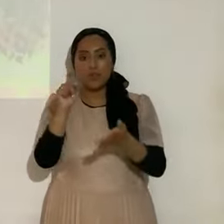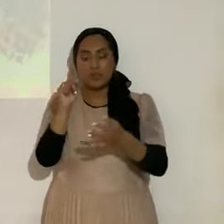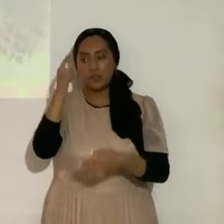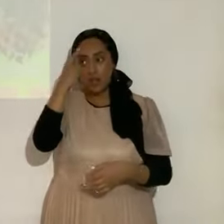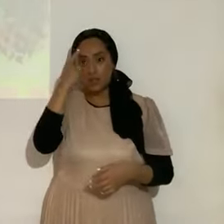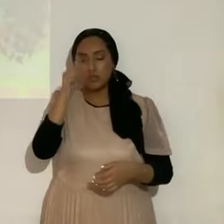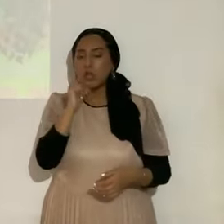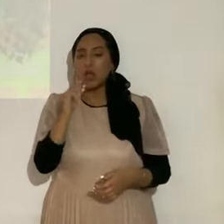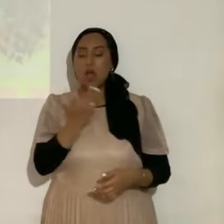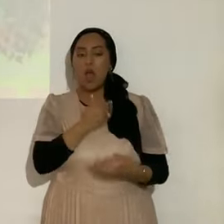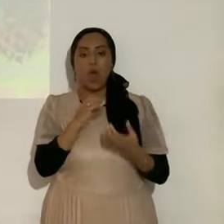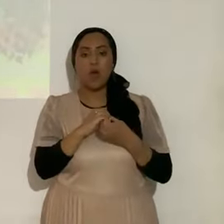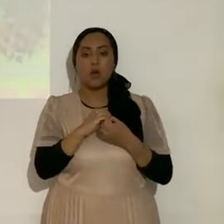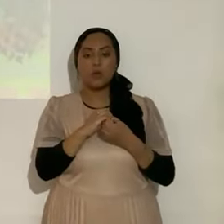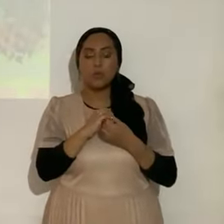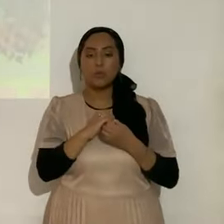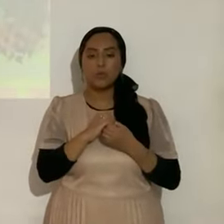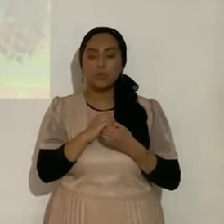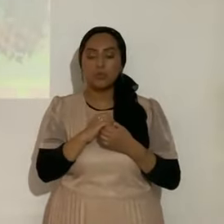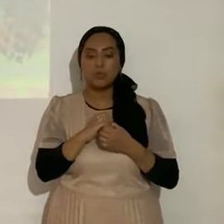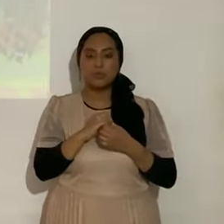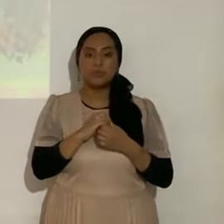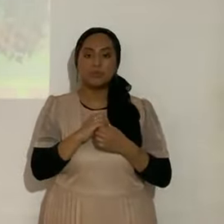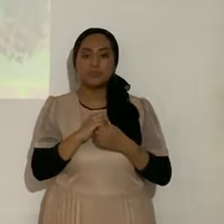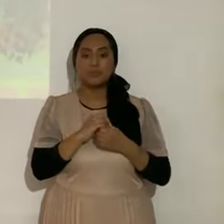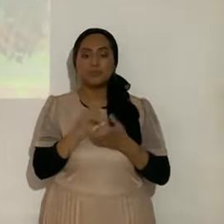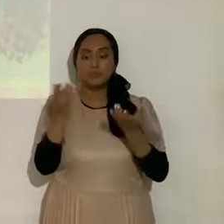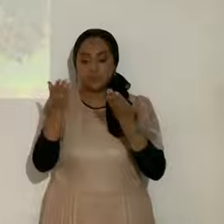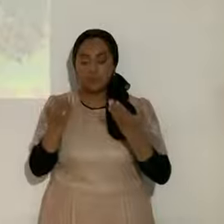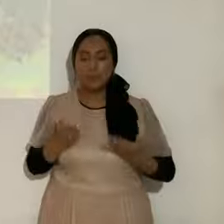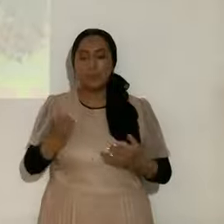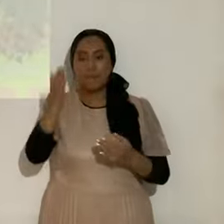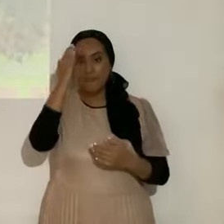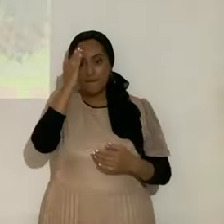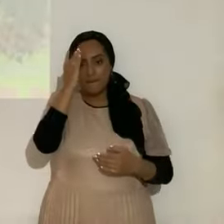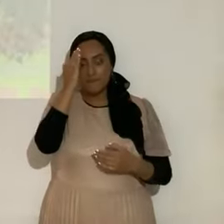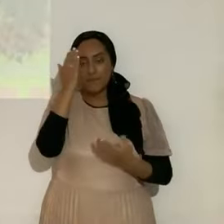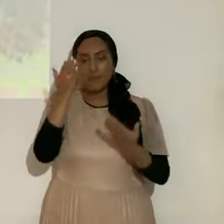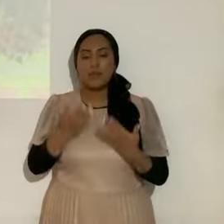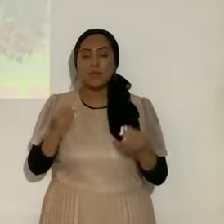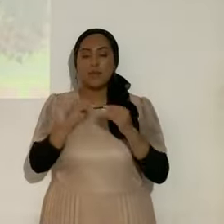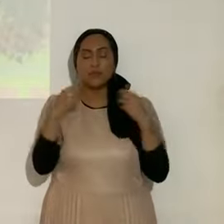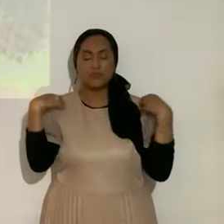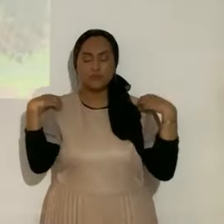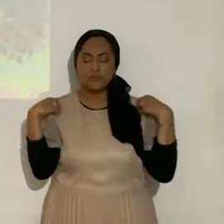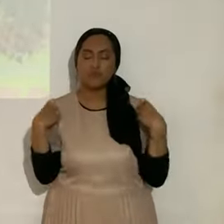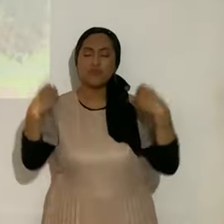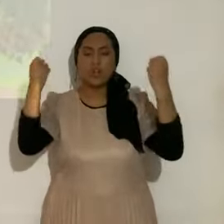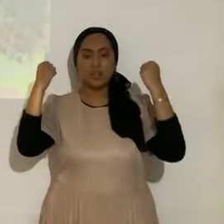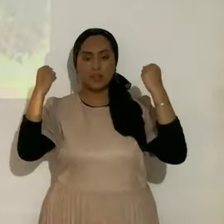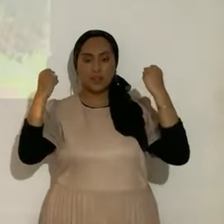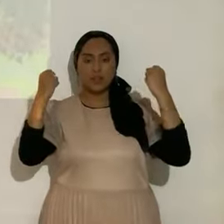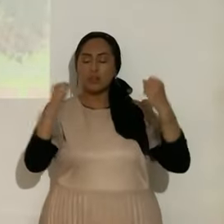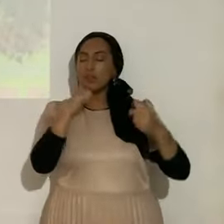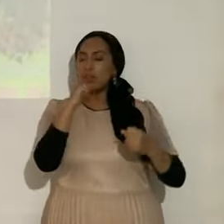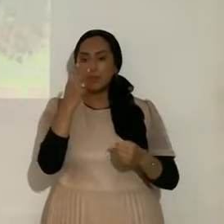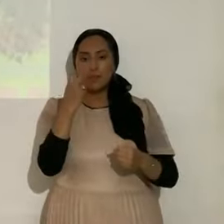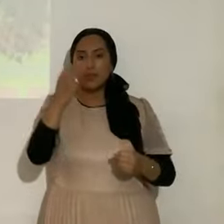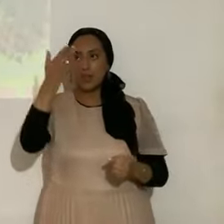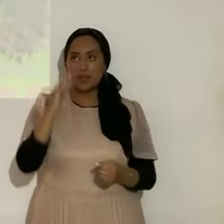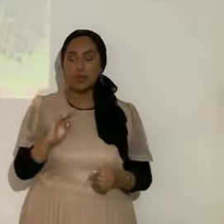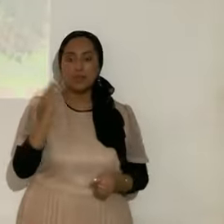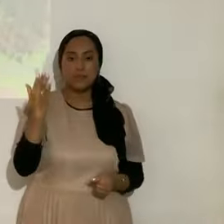míos. Solamente así. Y esto me da seguridad y esto me da más fuerza en no dudar en mi